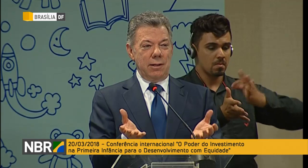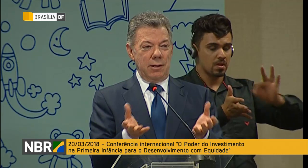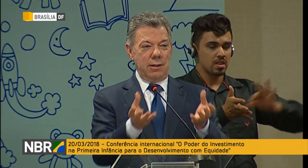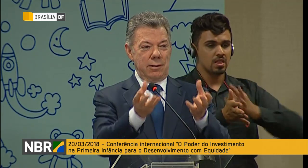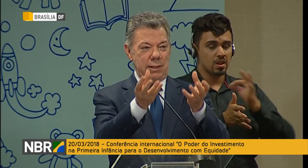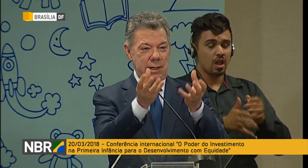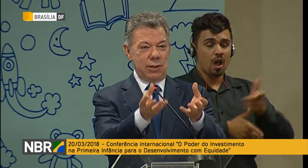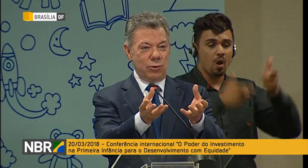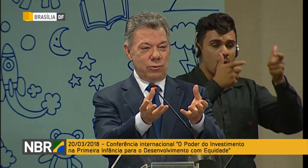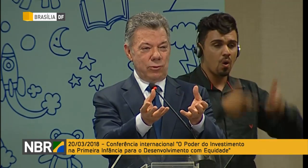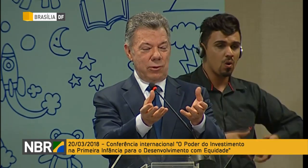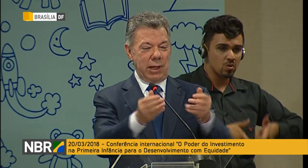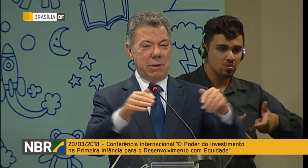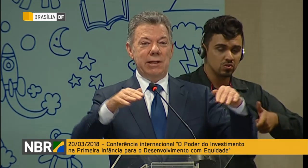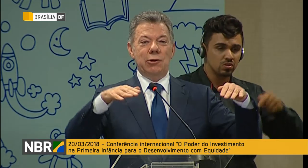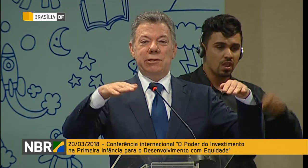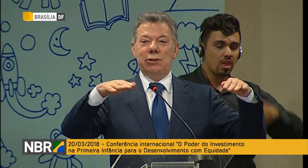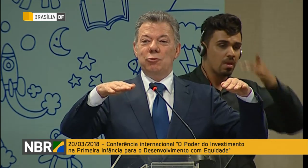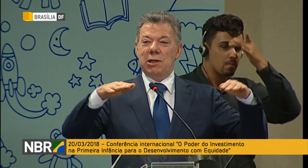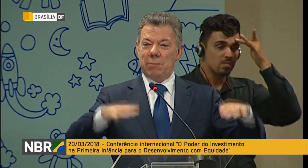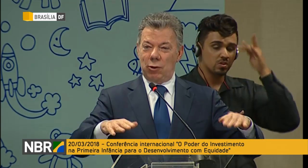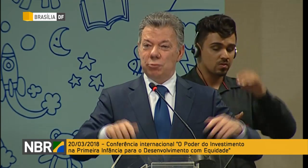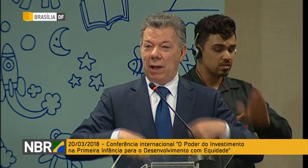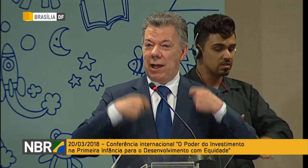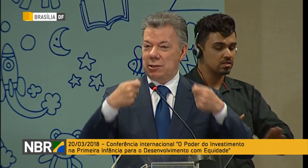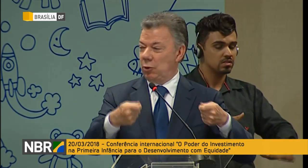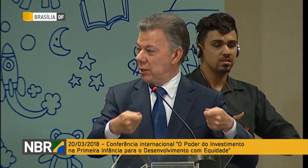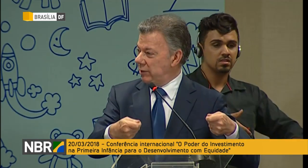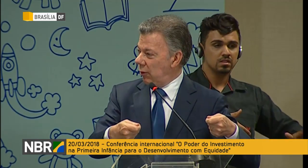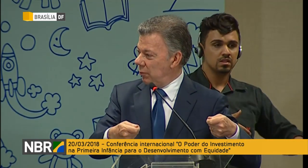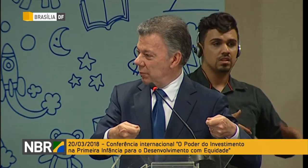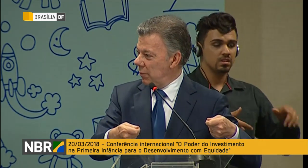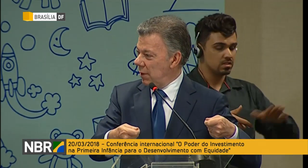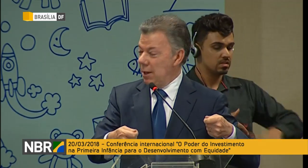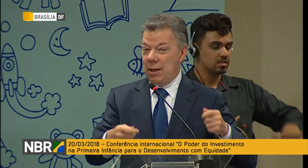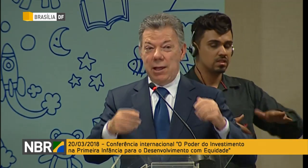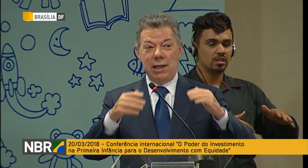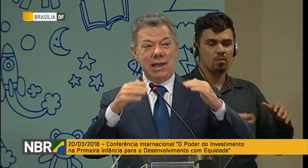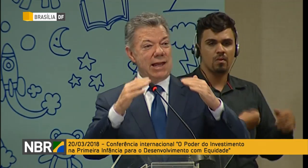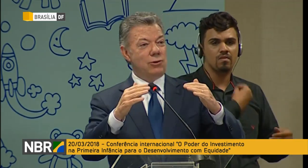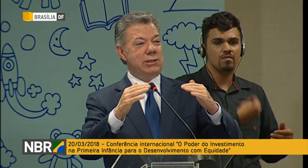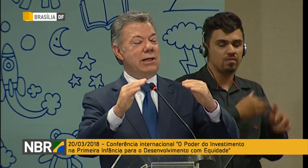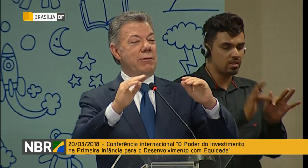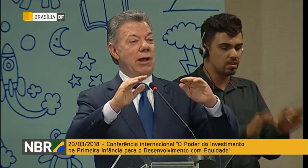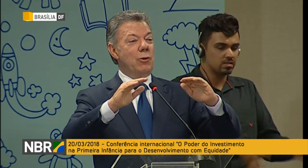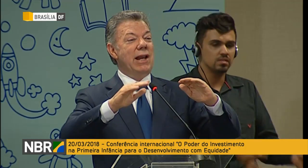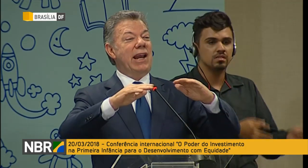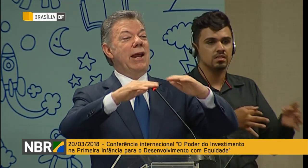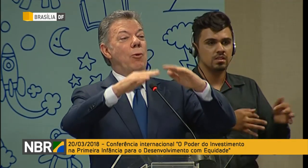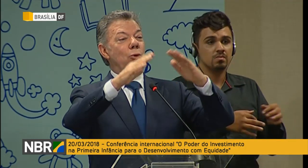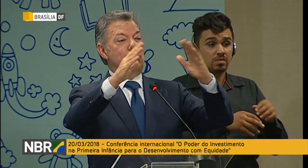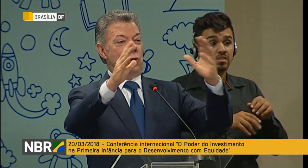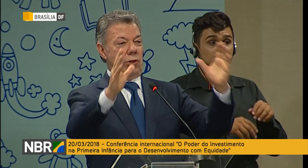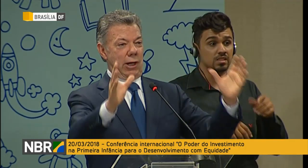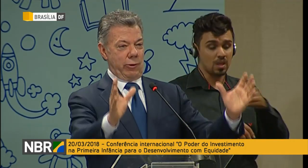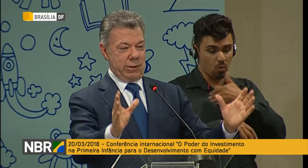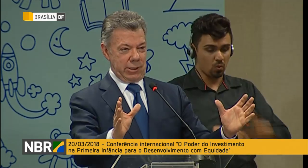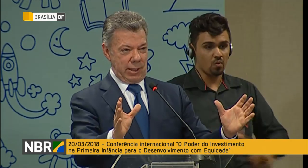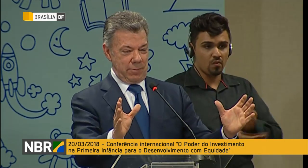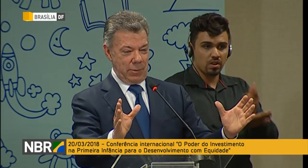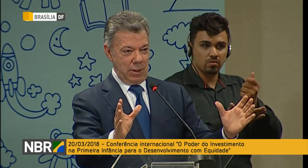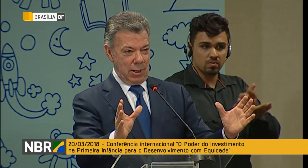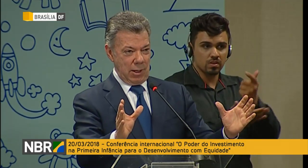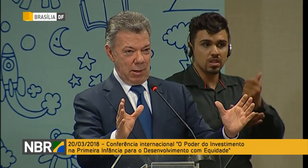vêm de crianças que vêm dos estados mais baixos e pagos pelo Estado. Isso significa